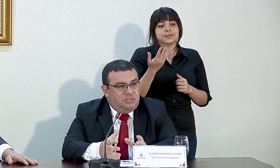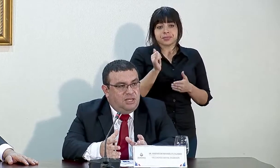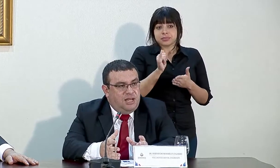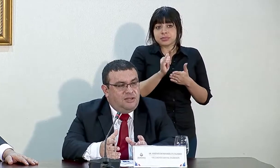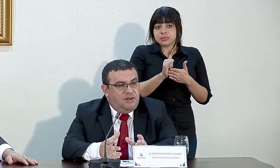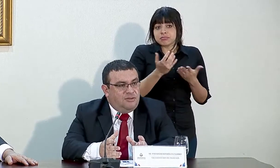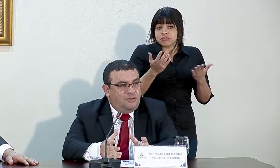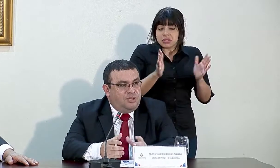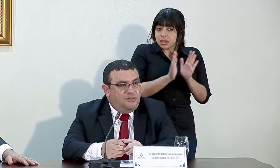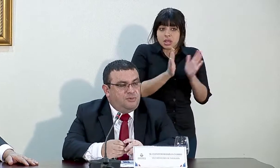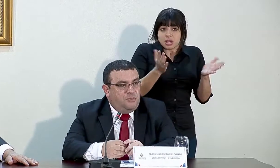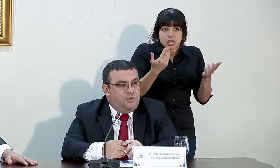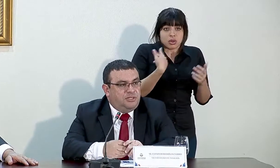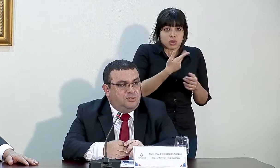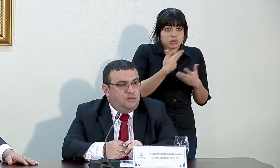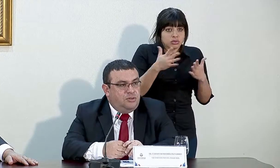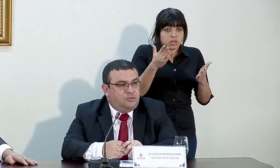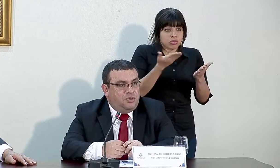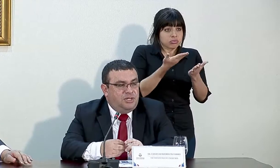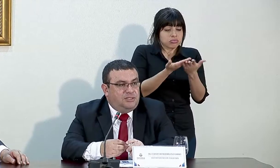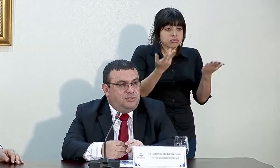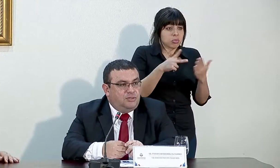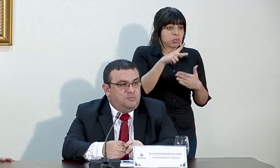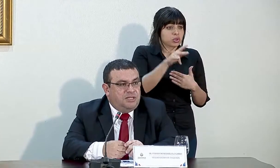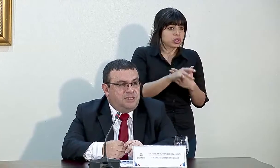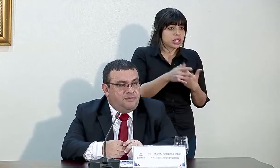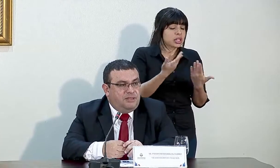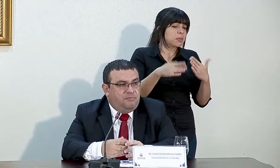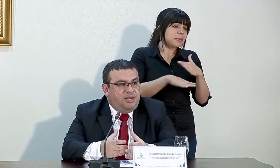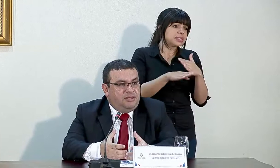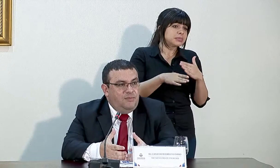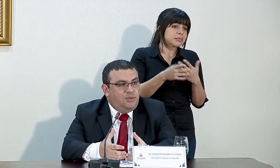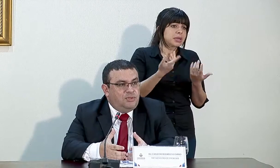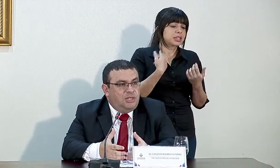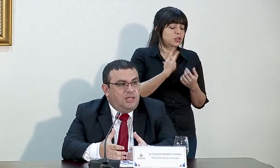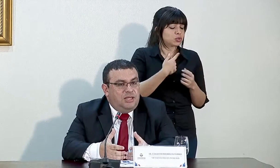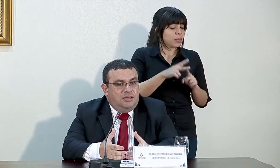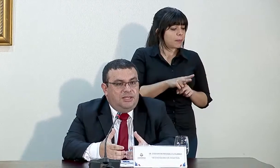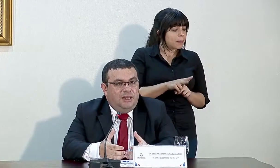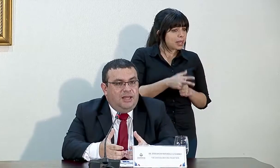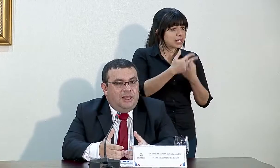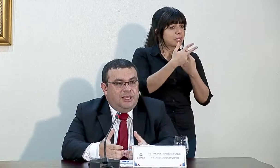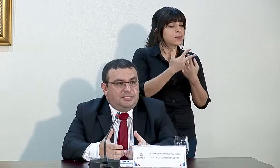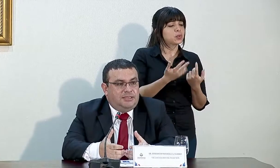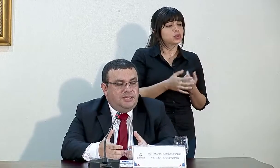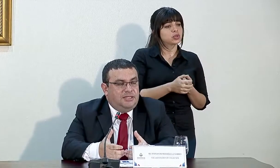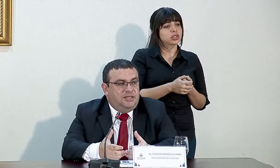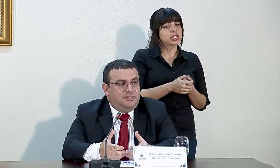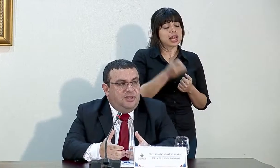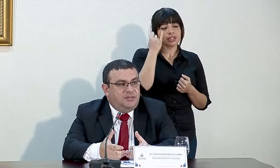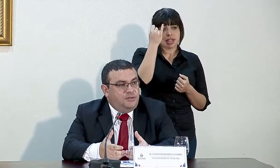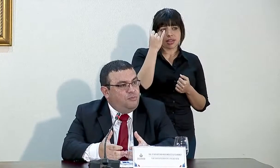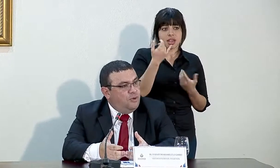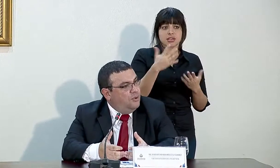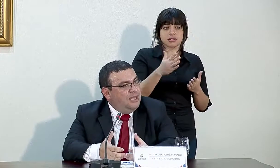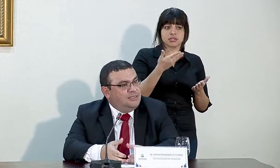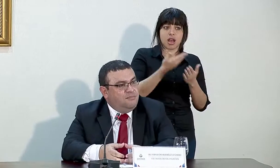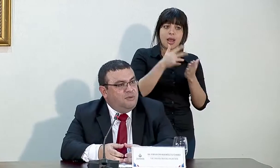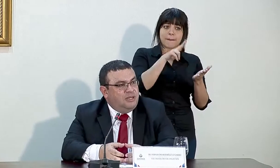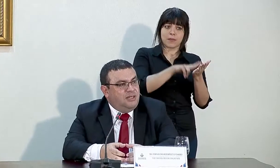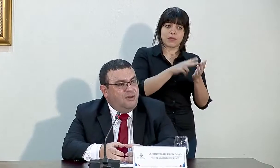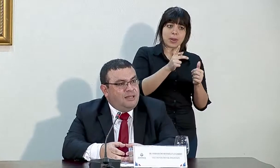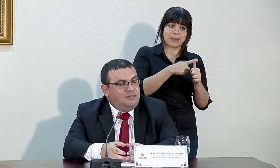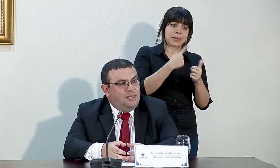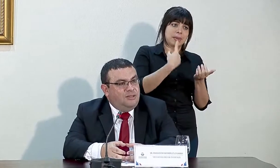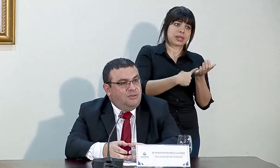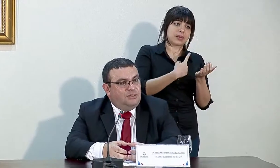Eso es en grandes rasgos lo que hemos propuesto. Los proyectos básicamente partimos de las iniciativas que habían sido aprobadas en